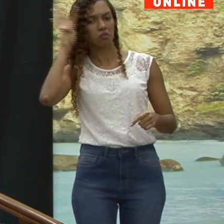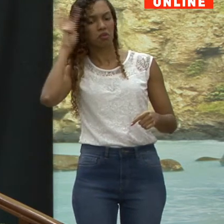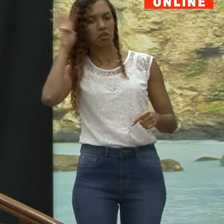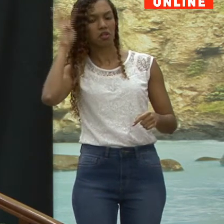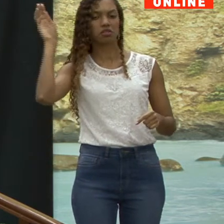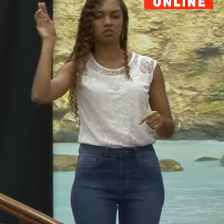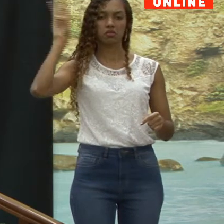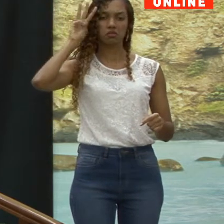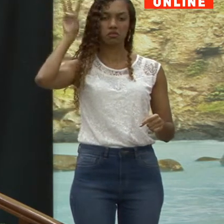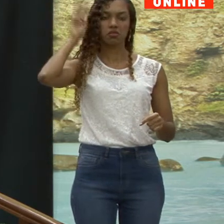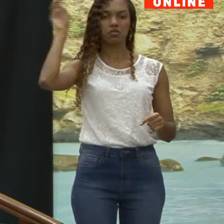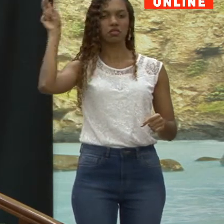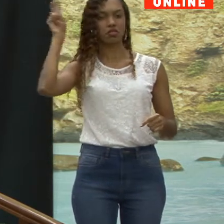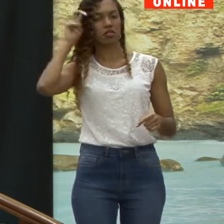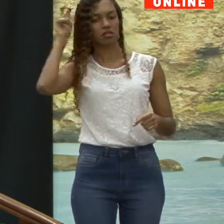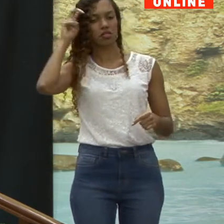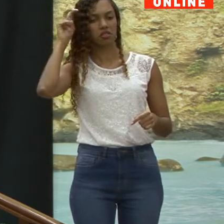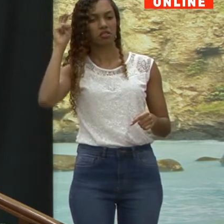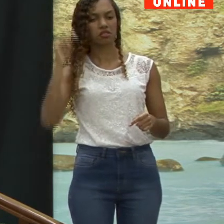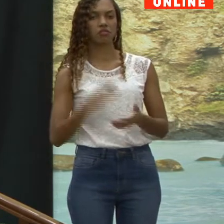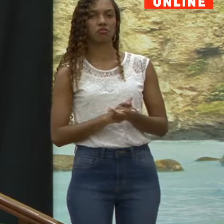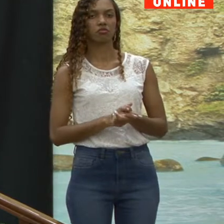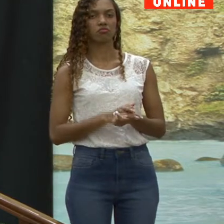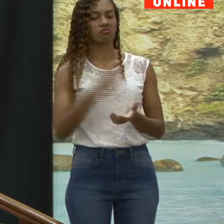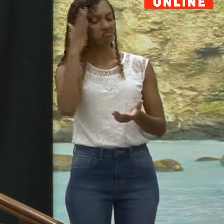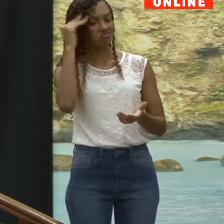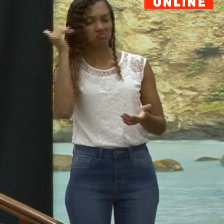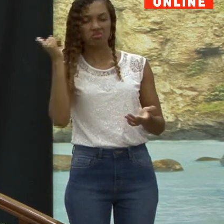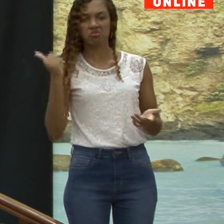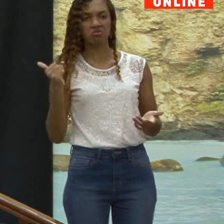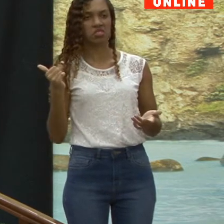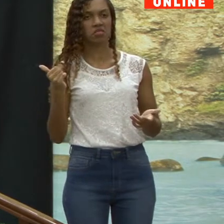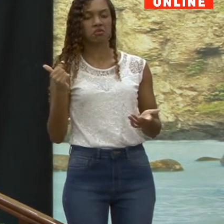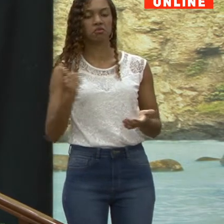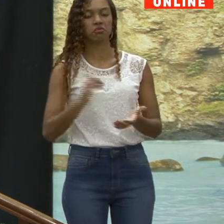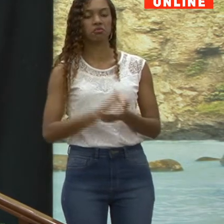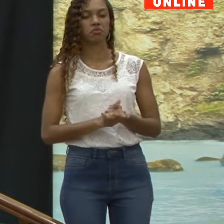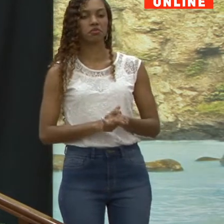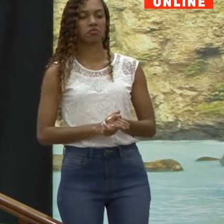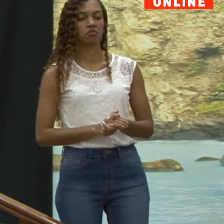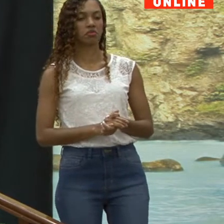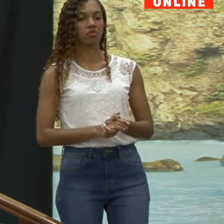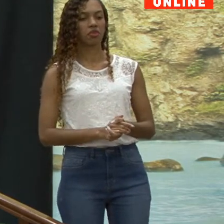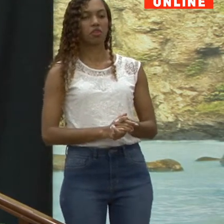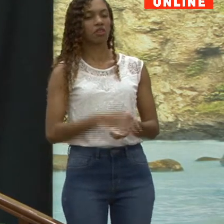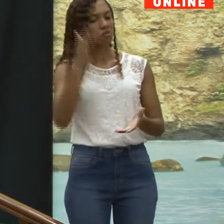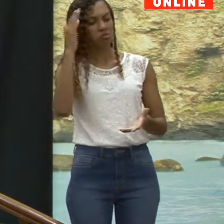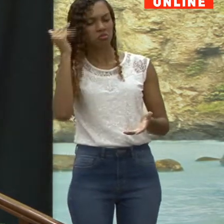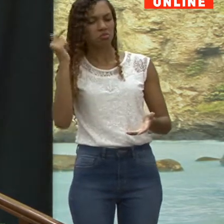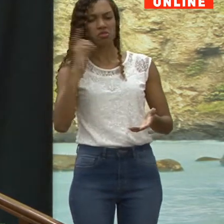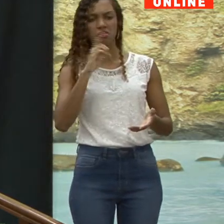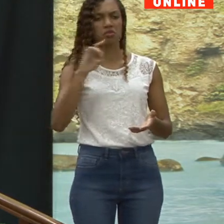quinta, eu estou um pouco assim, desorientado com relação aos dias. Eu